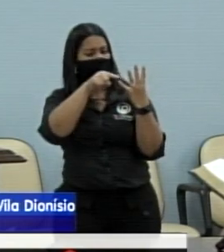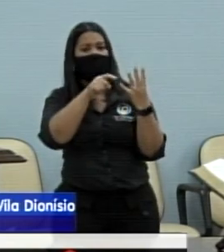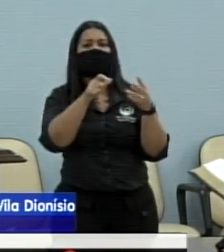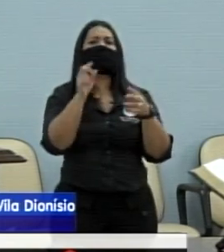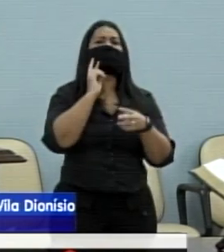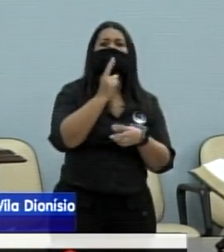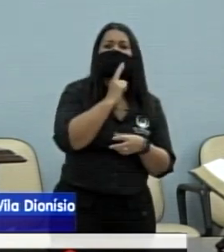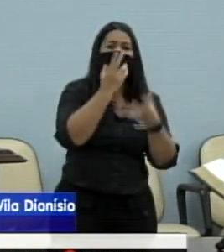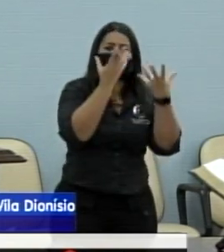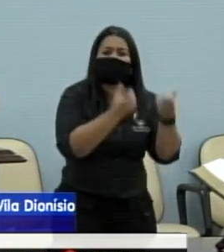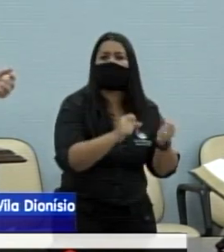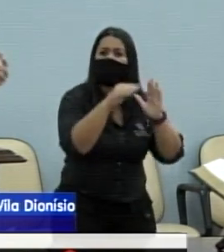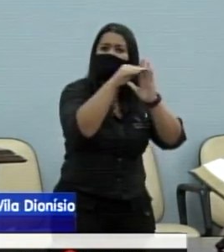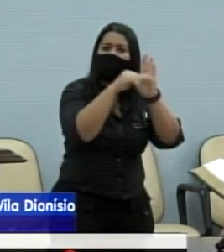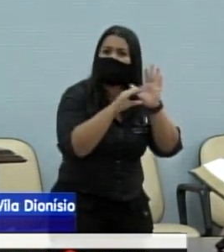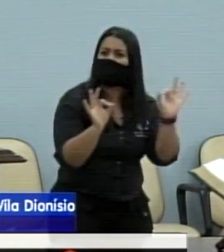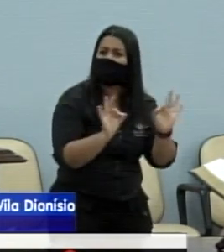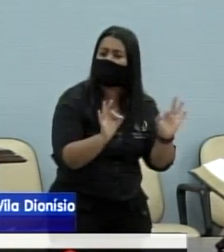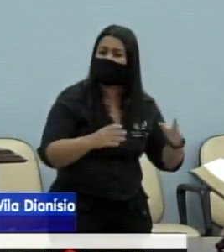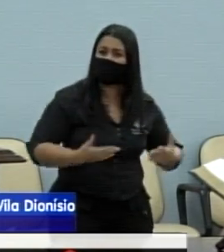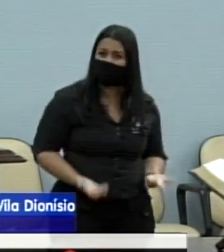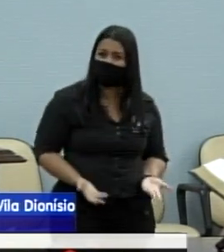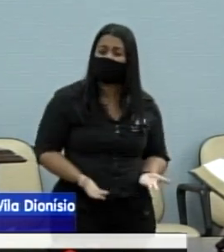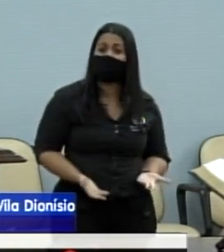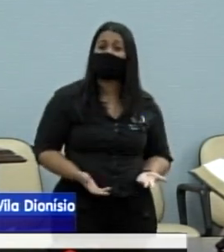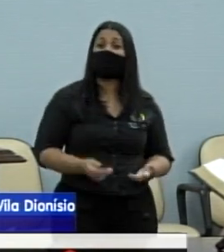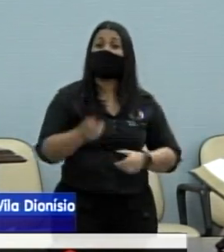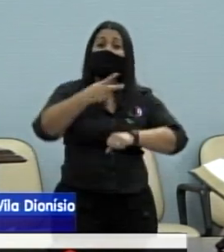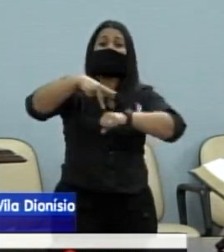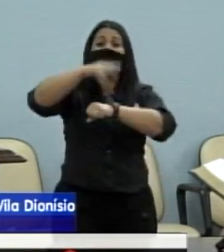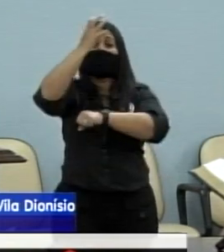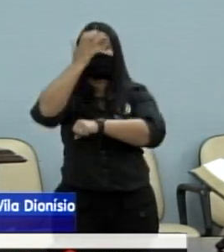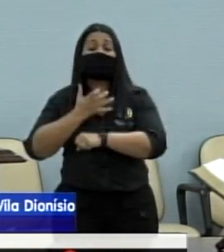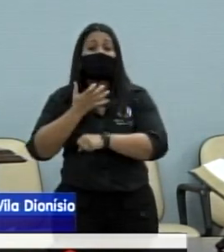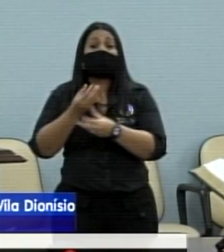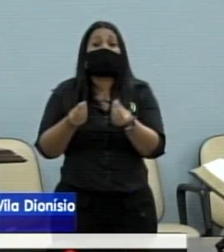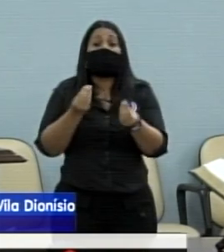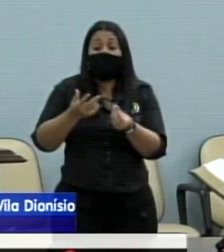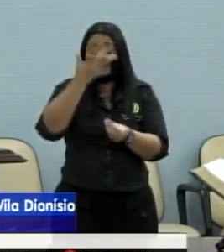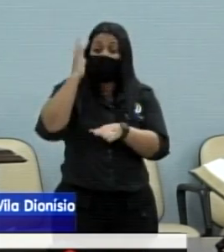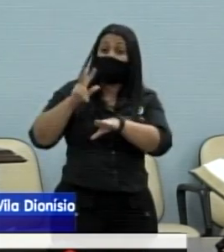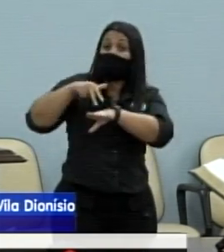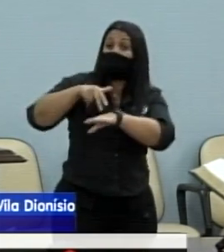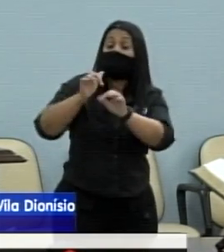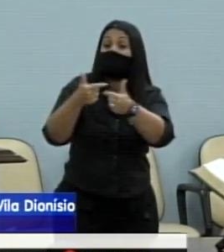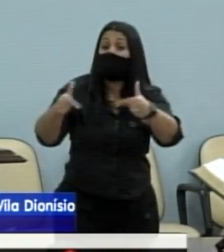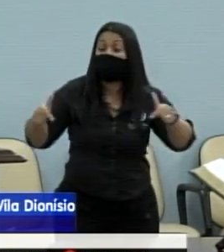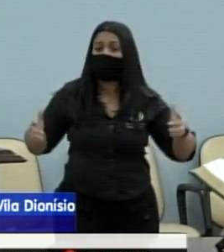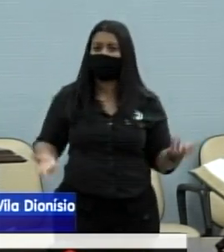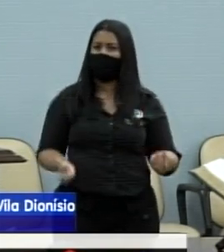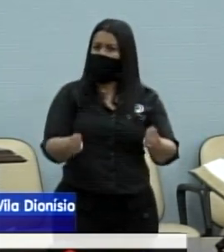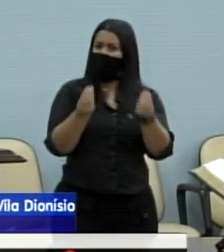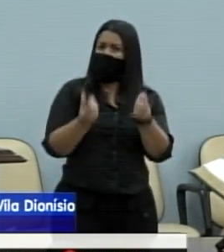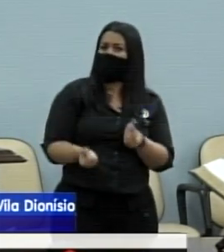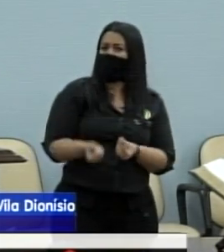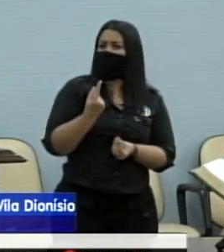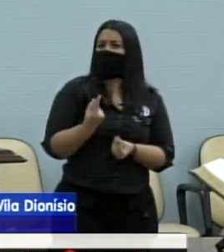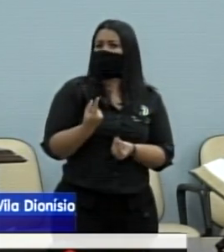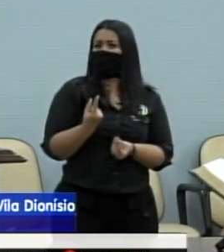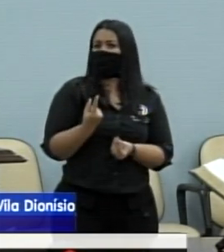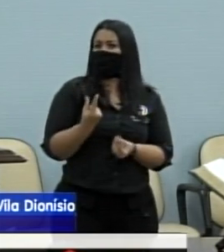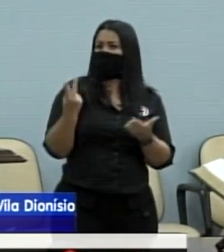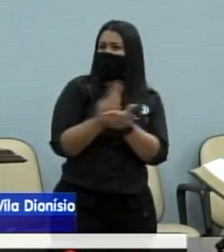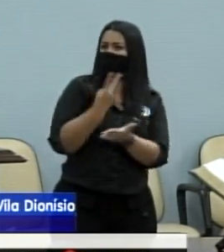trabalharam direito. Em qualquer país mais sério desse mundo, esse sujeito não estava ali. Como é que pode isso? Isso é um